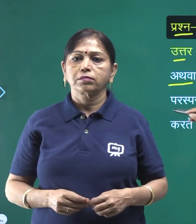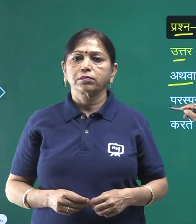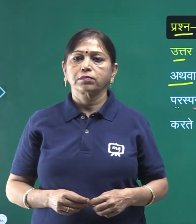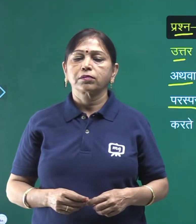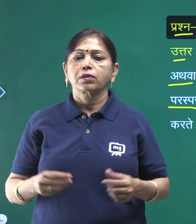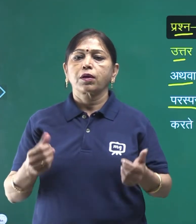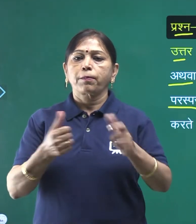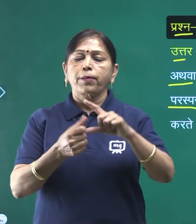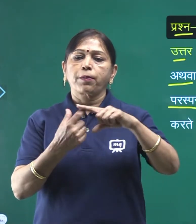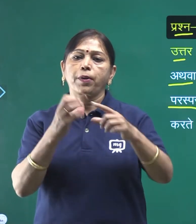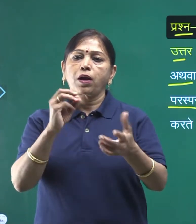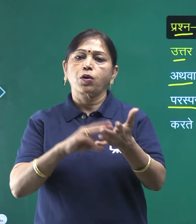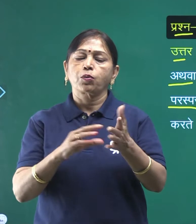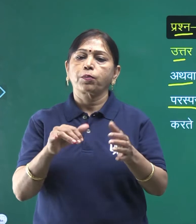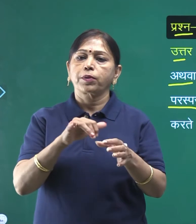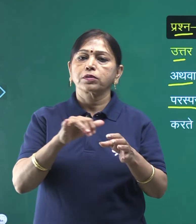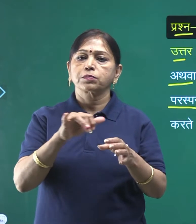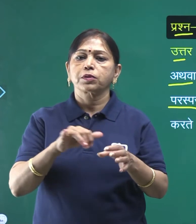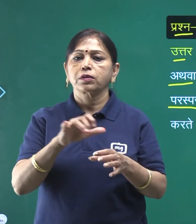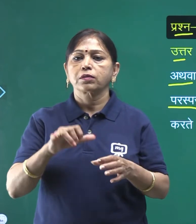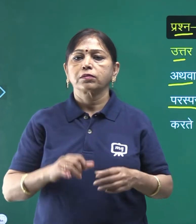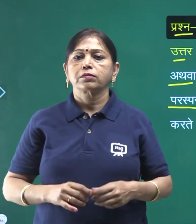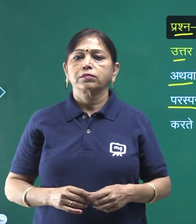परमाणु परस्पर